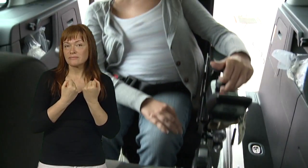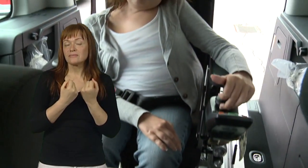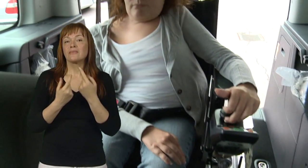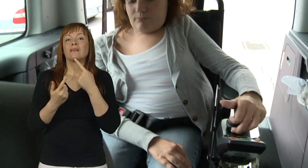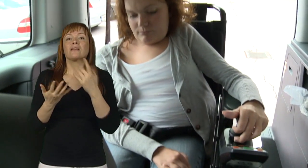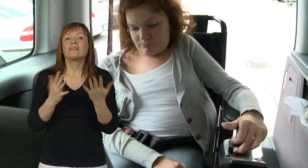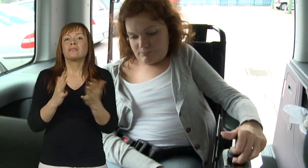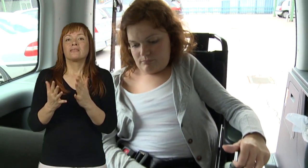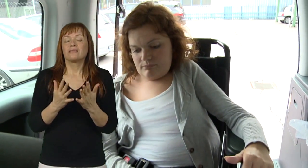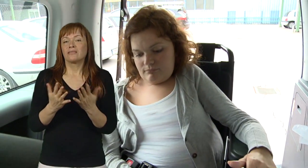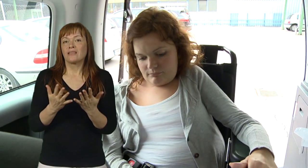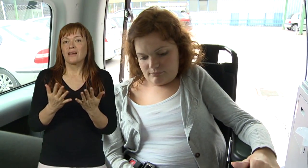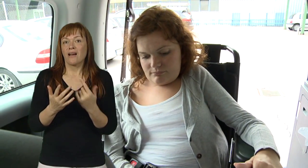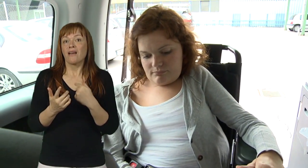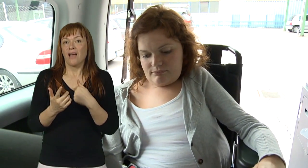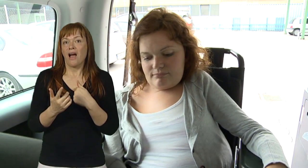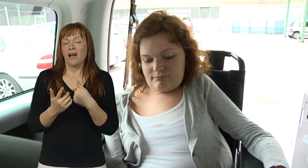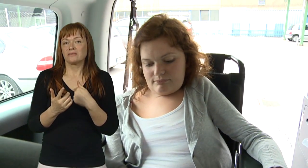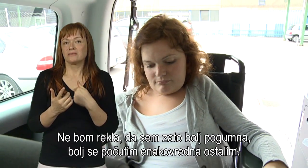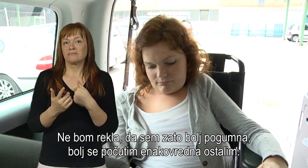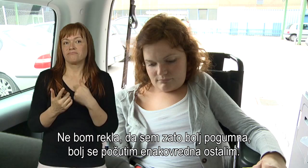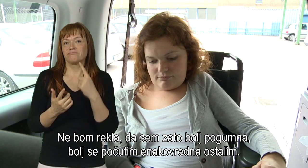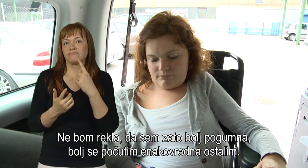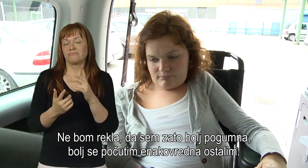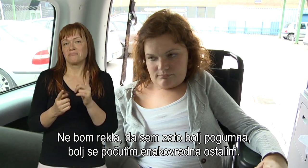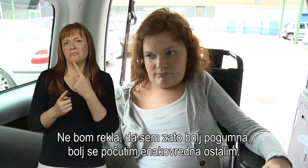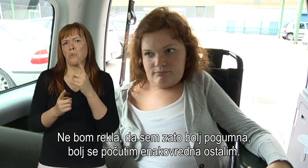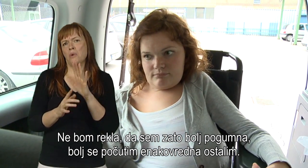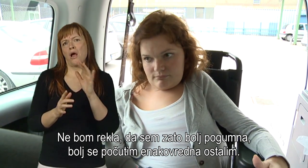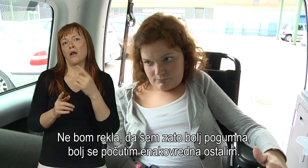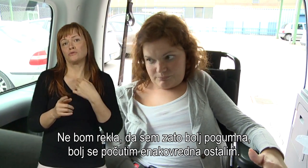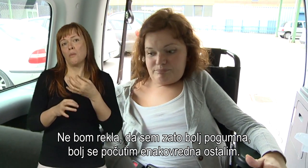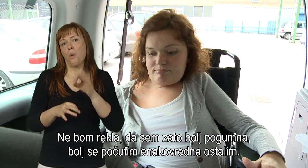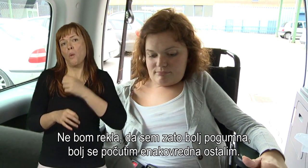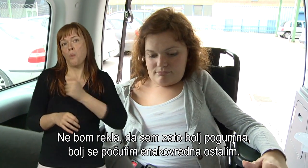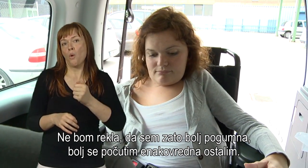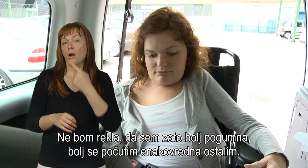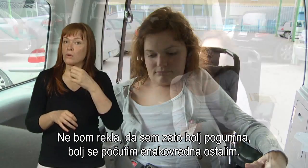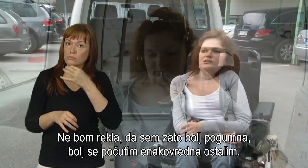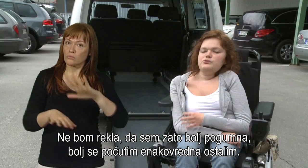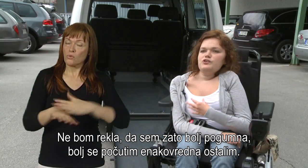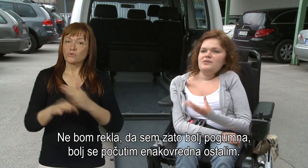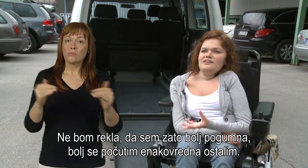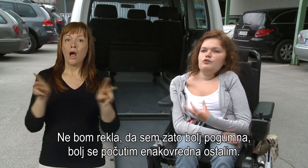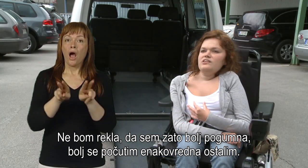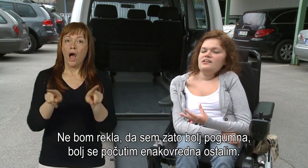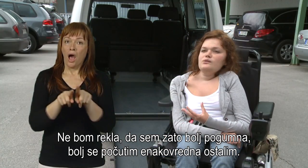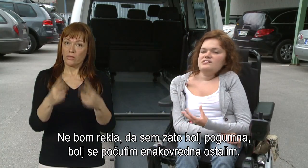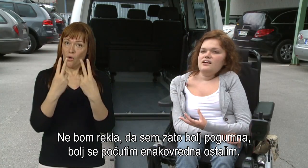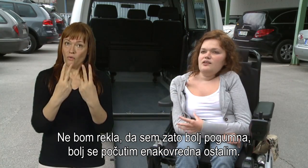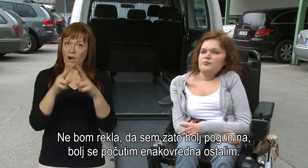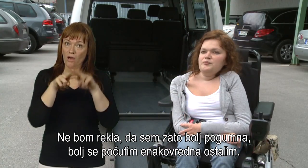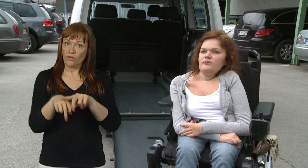potem nekako, jaz sem, ne bom rekla bolj pogumna, ampak ne vem, bolj se počutim